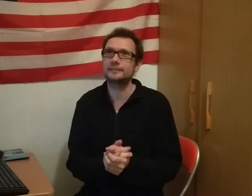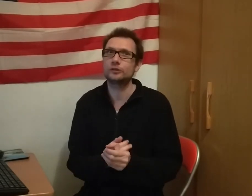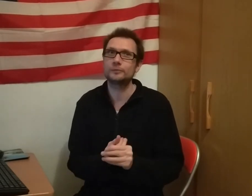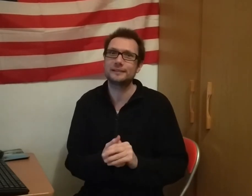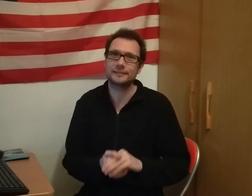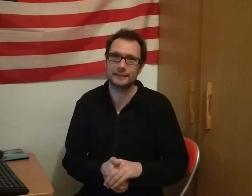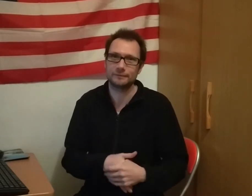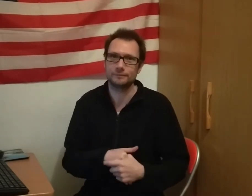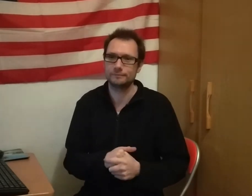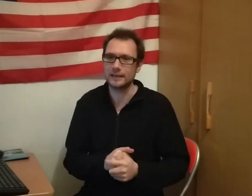el 2007, ¿vale?